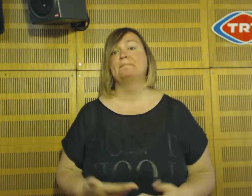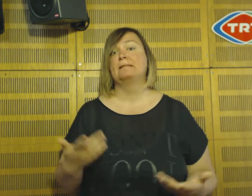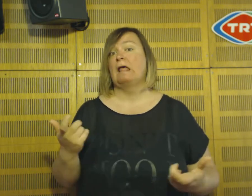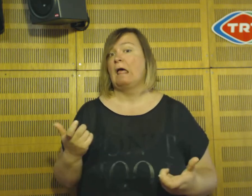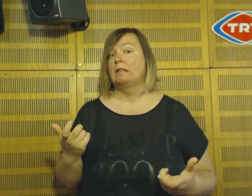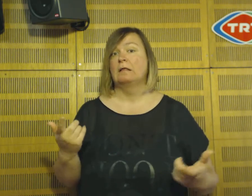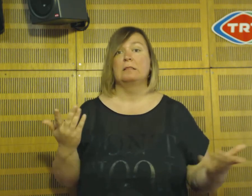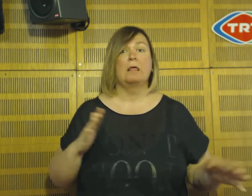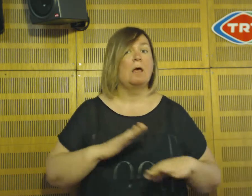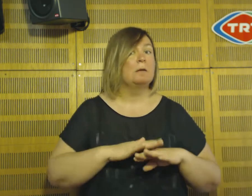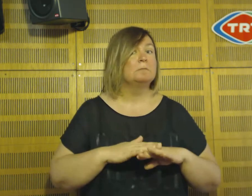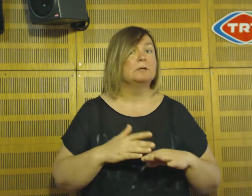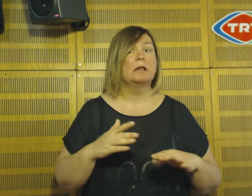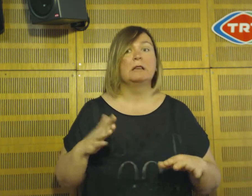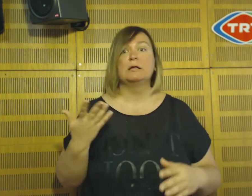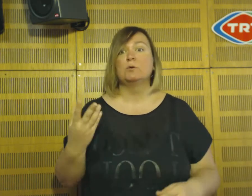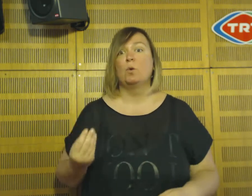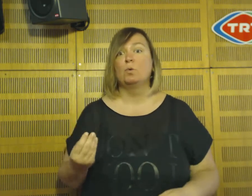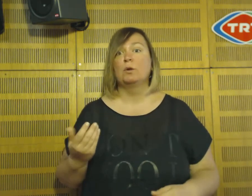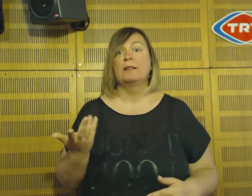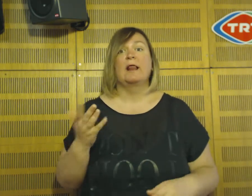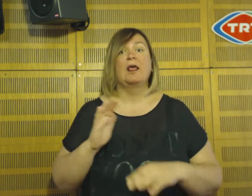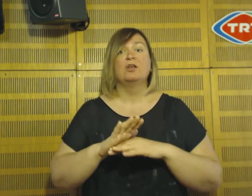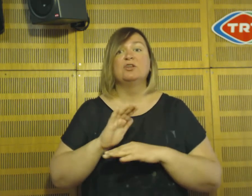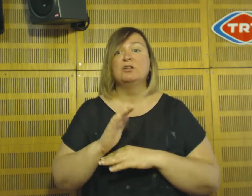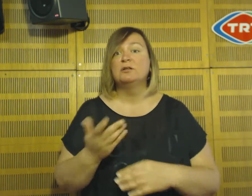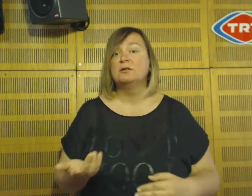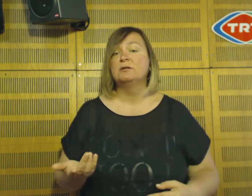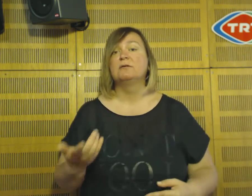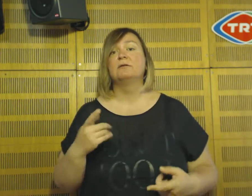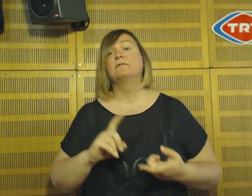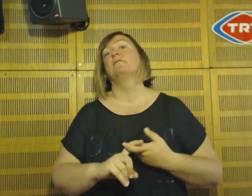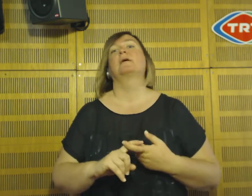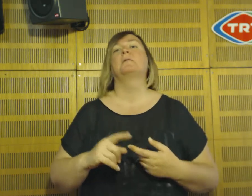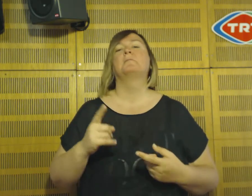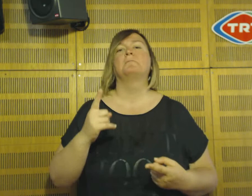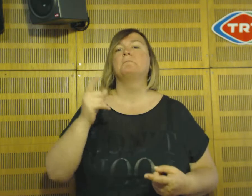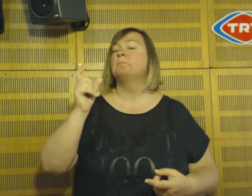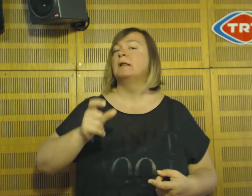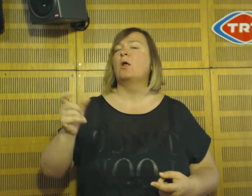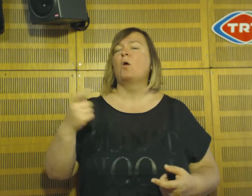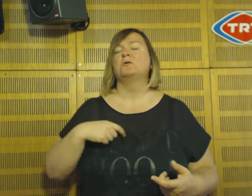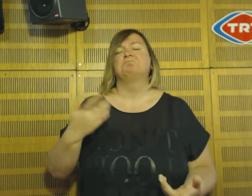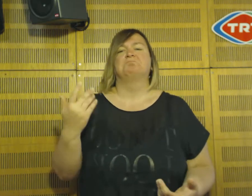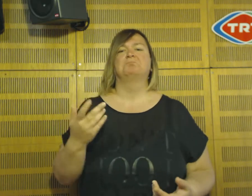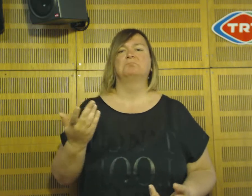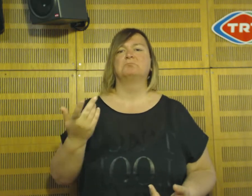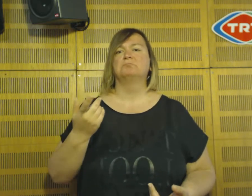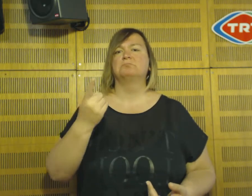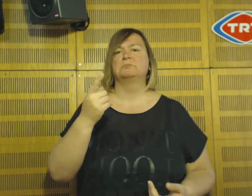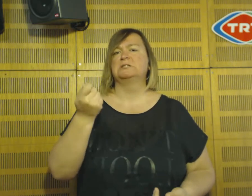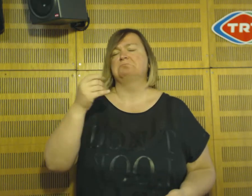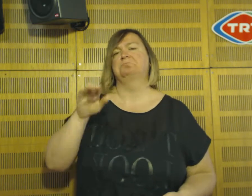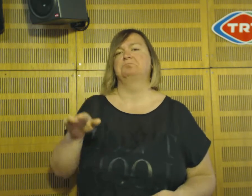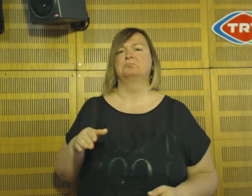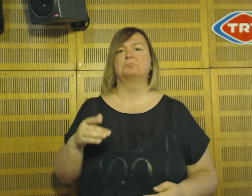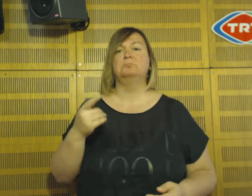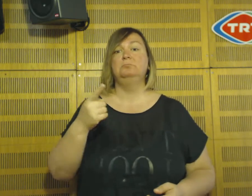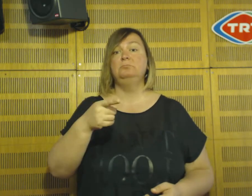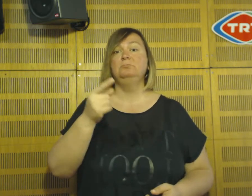ne yaptık, nasıl oldu, neler yaşandı? Ve bireyin özellikleri, mesela bir bireyi yerleştirdik. Bu birey 6 ay